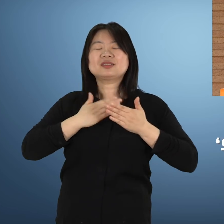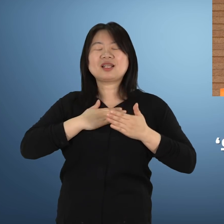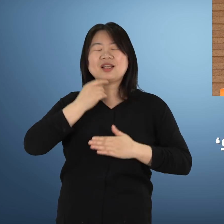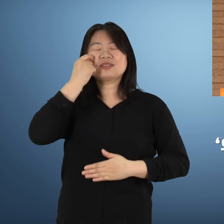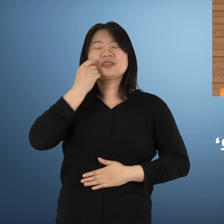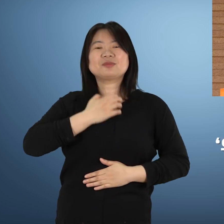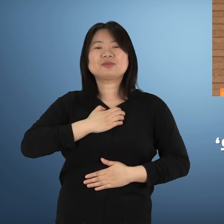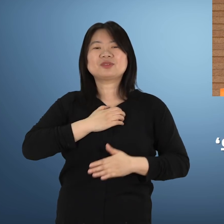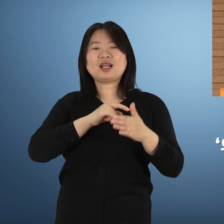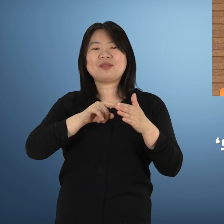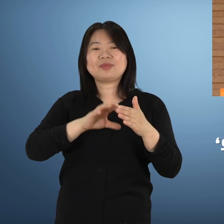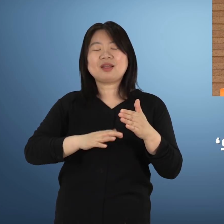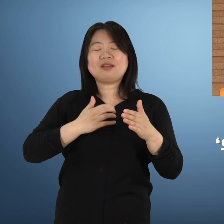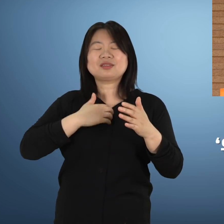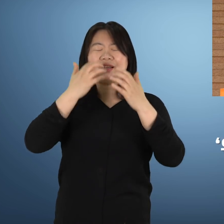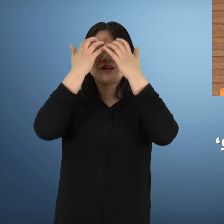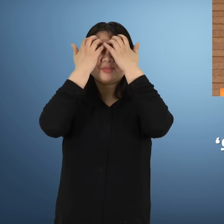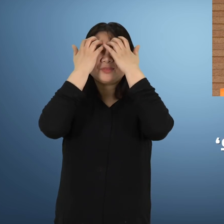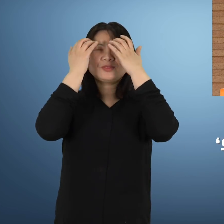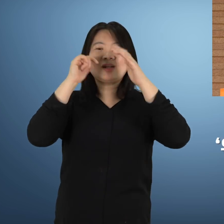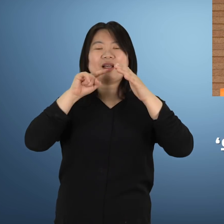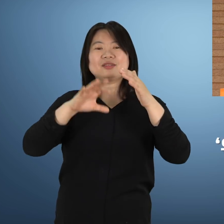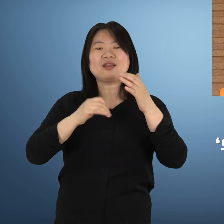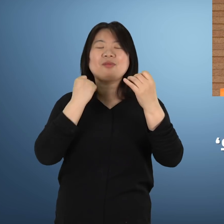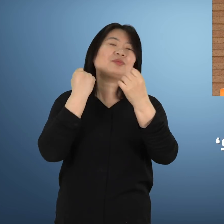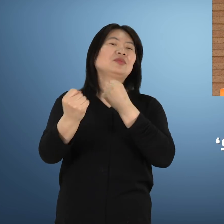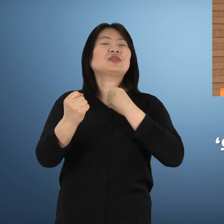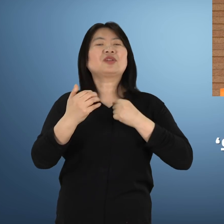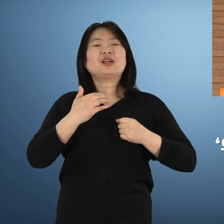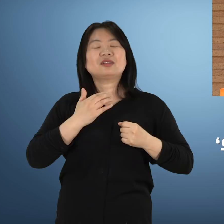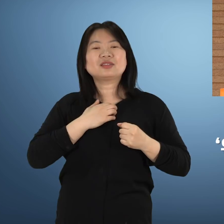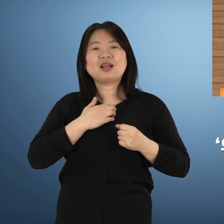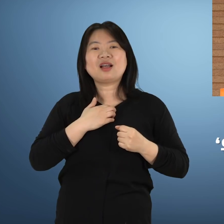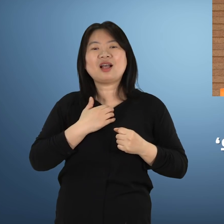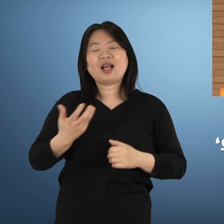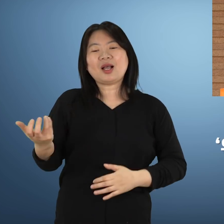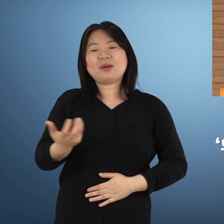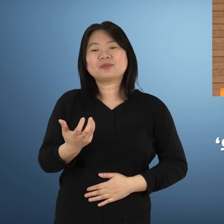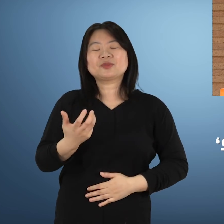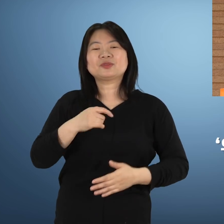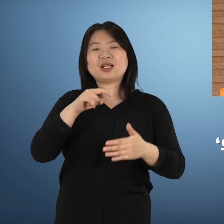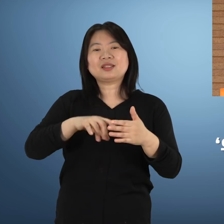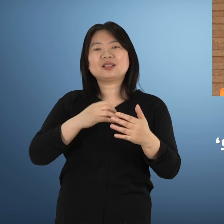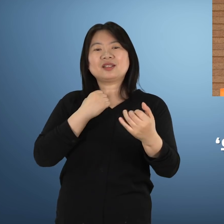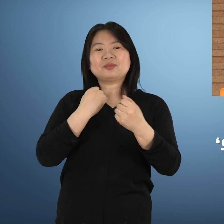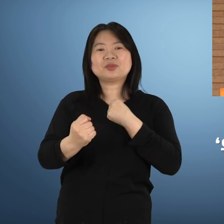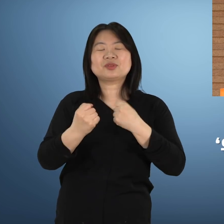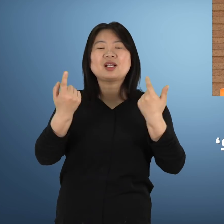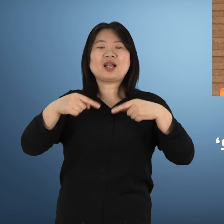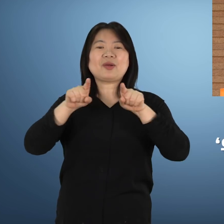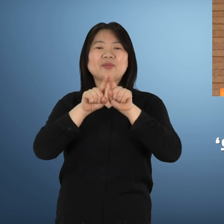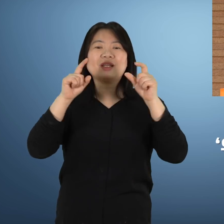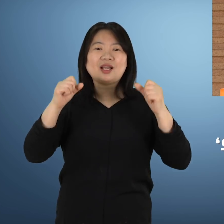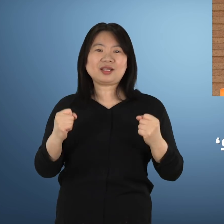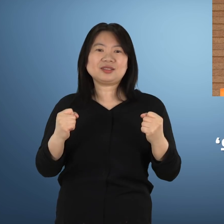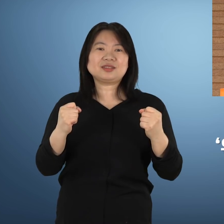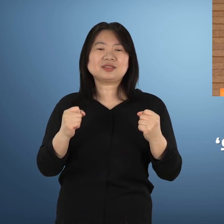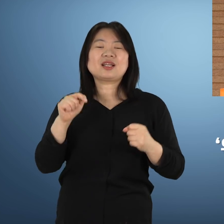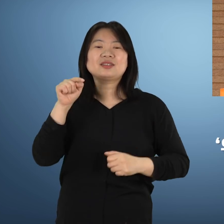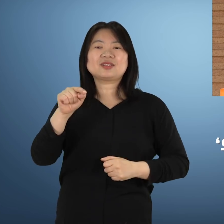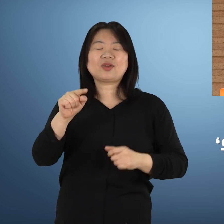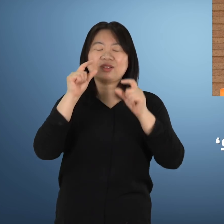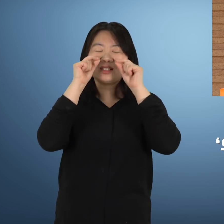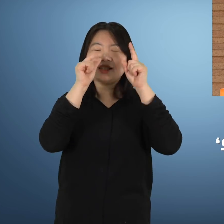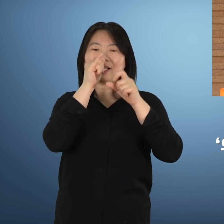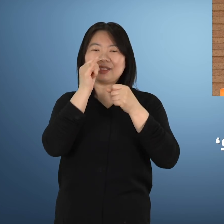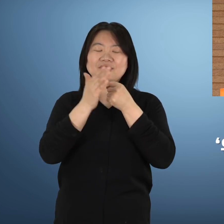슬픔 속에서도, 내 고통 속에서도, 내 혹독한 아픔 속에서도 함께 하신다는 사실을